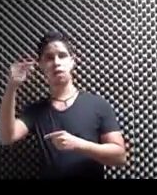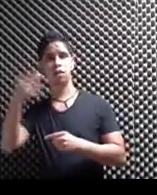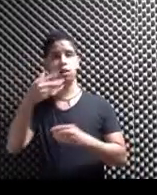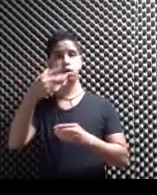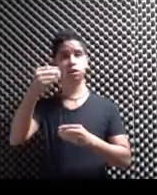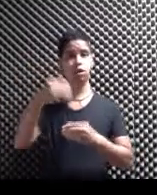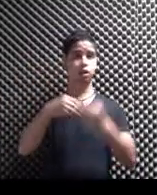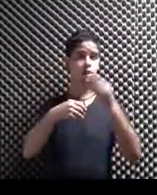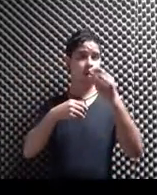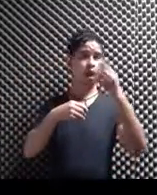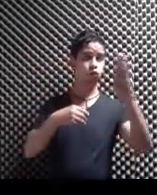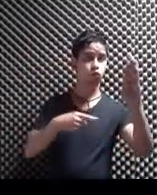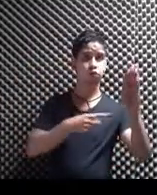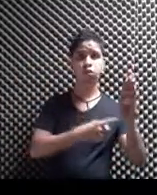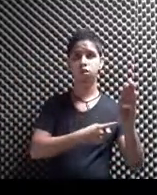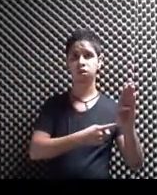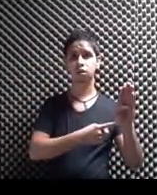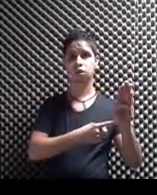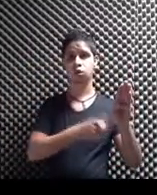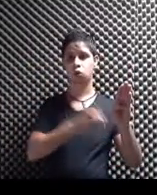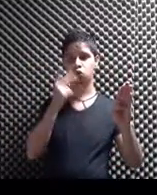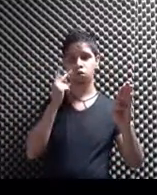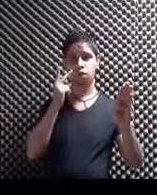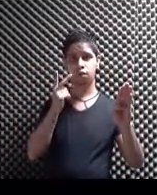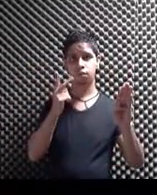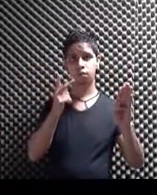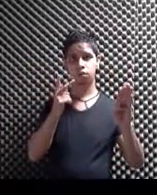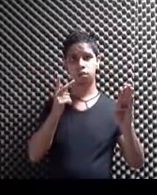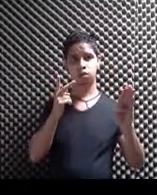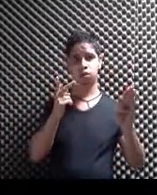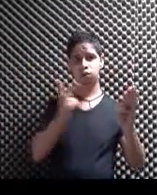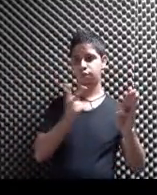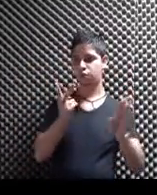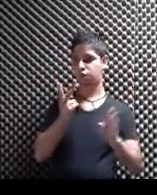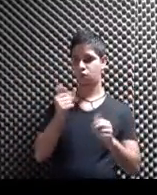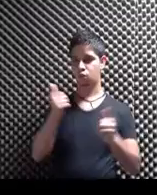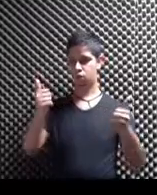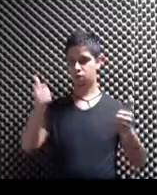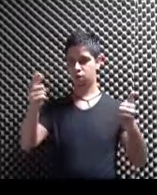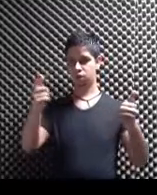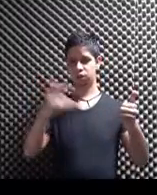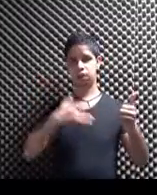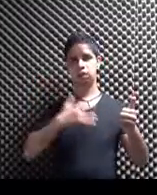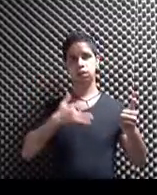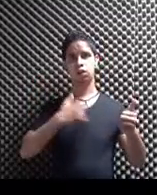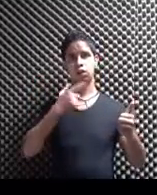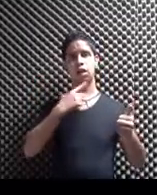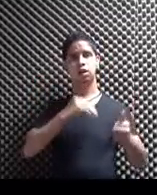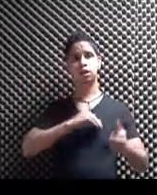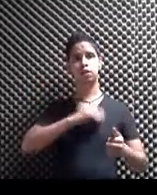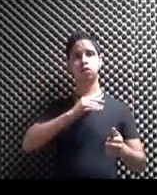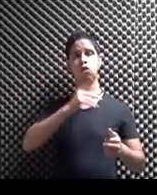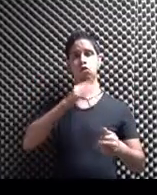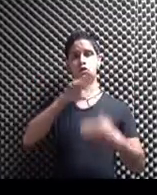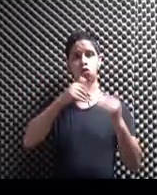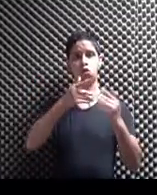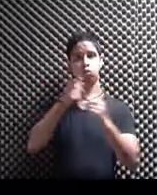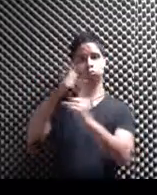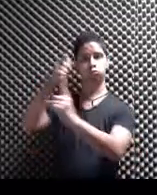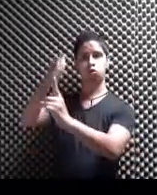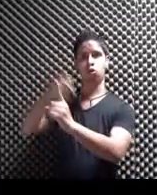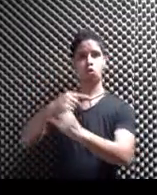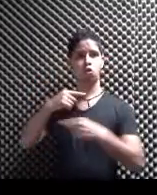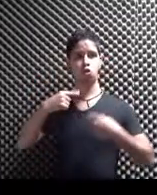eso es la estabilidad por medio de la satisfacción de mis logros Exacto Y eso lo está diciendo Ya